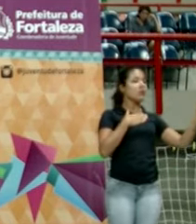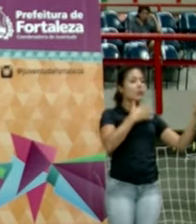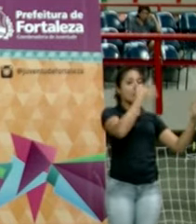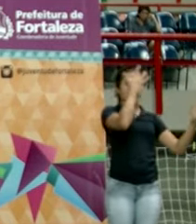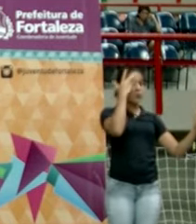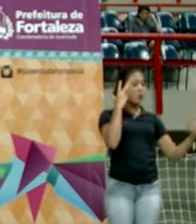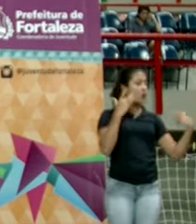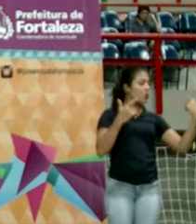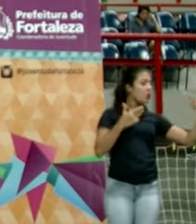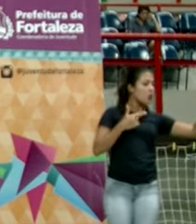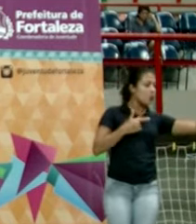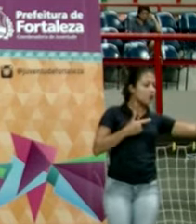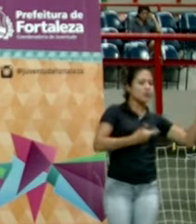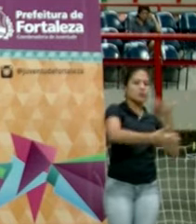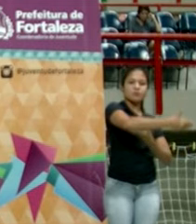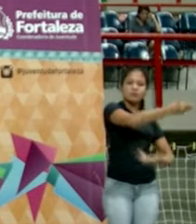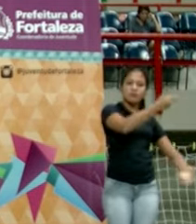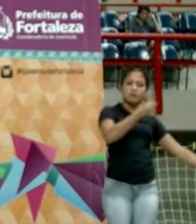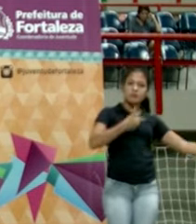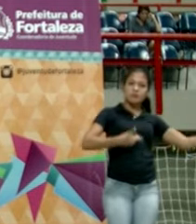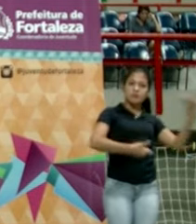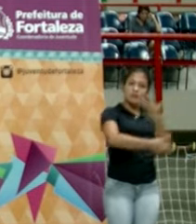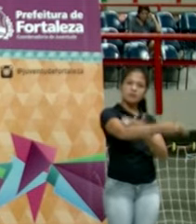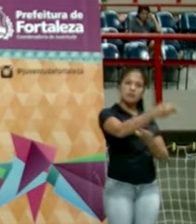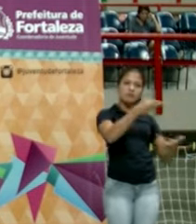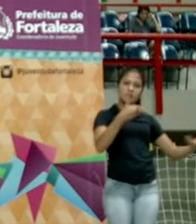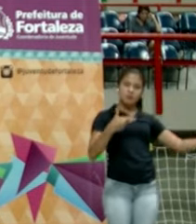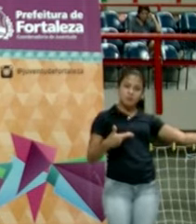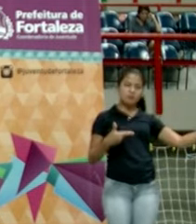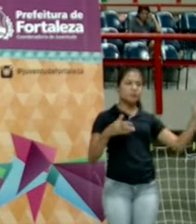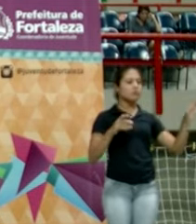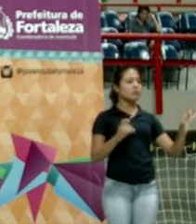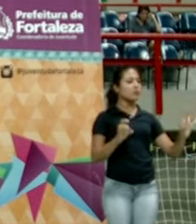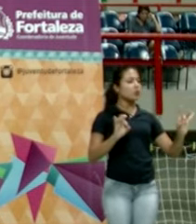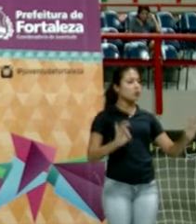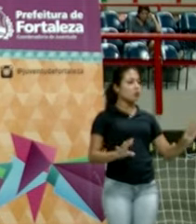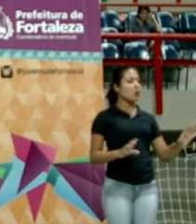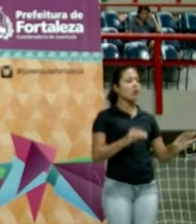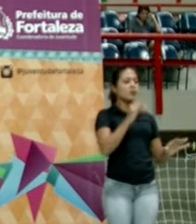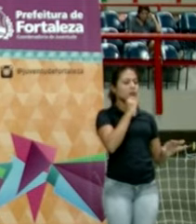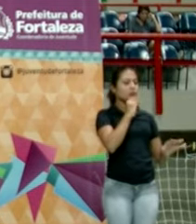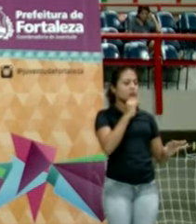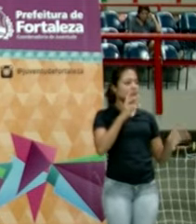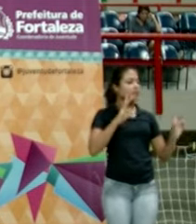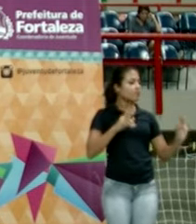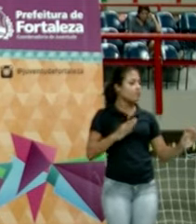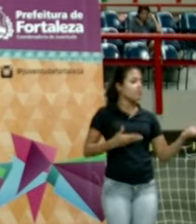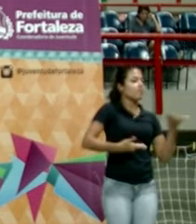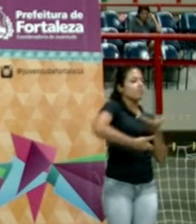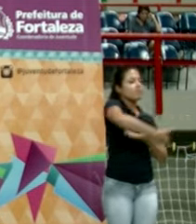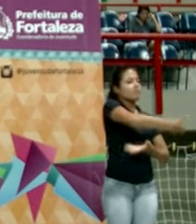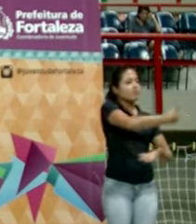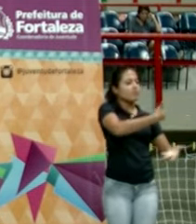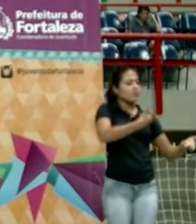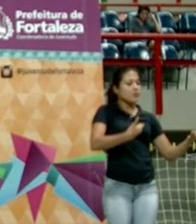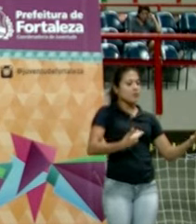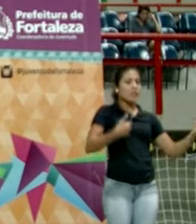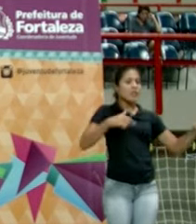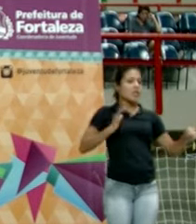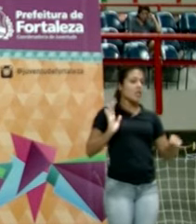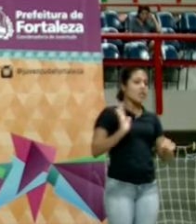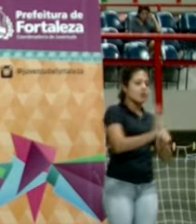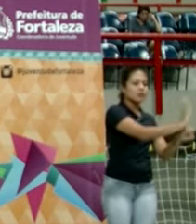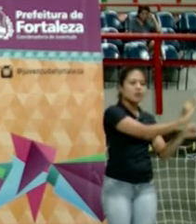dois outros, não de maneira a dar mais do que convém a si mesmo e menos ao seu próximo.